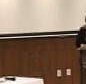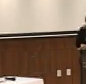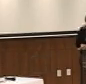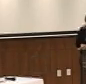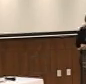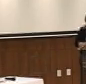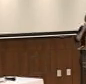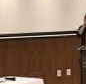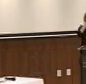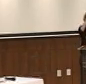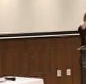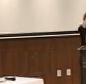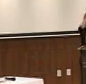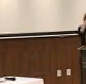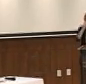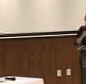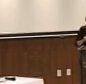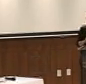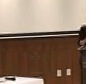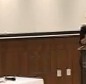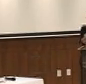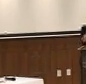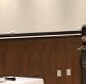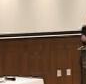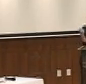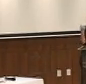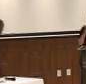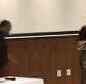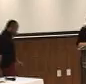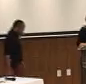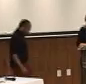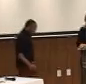docentes, mas ele vai regular lá.